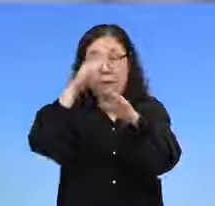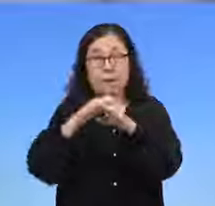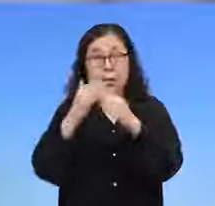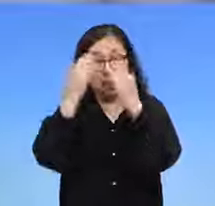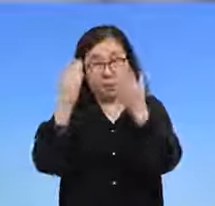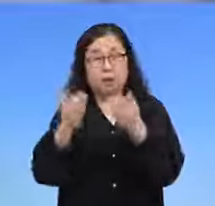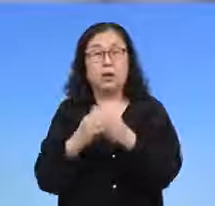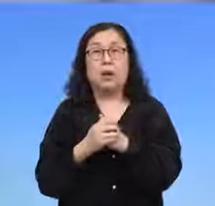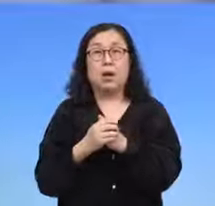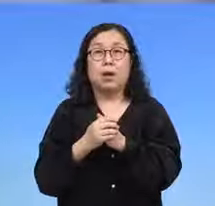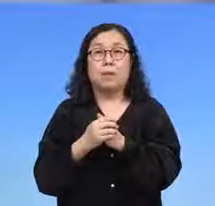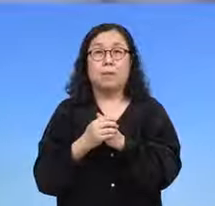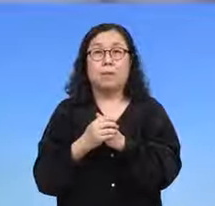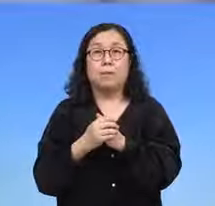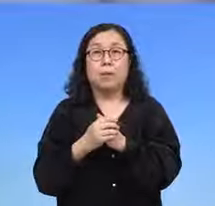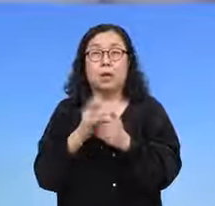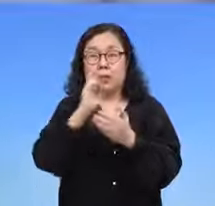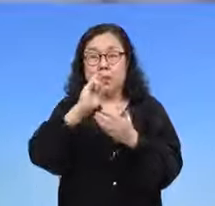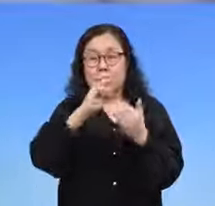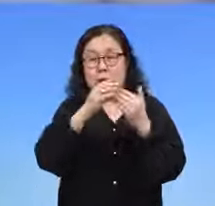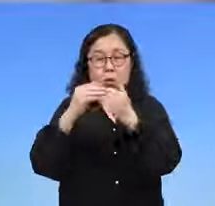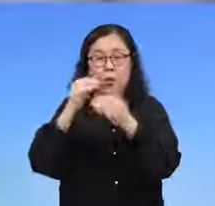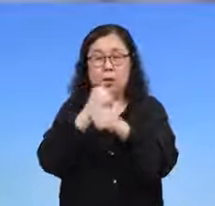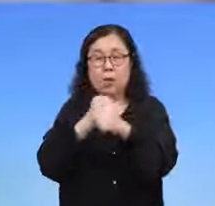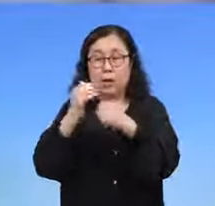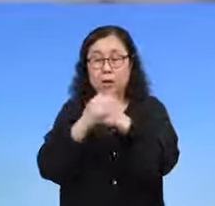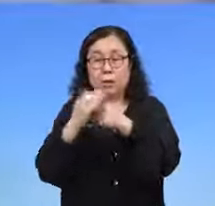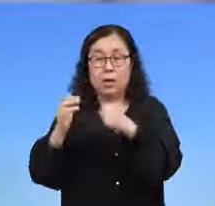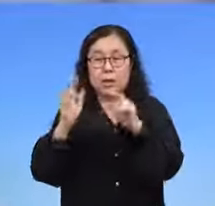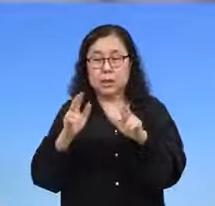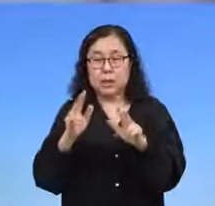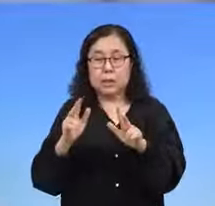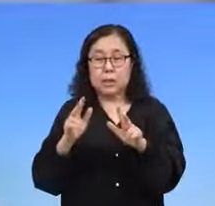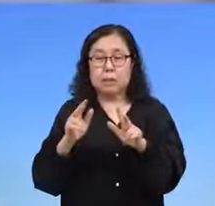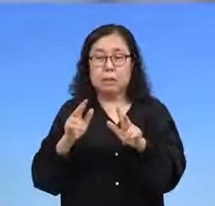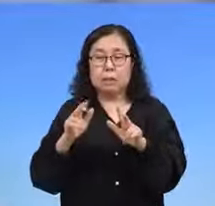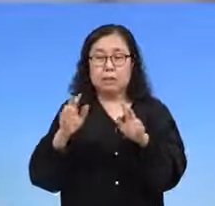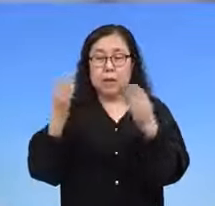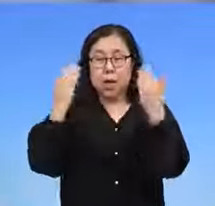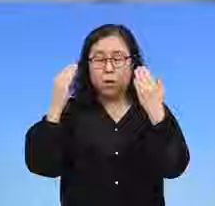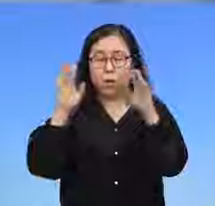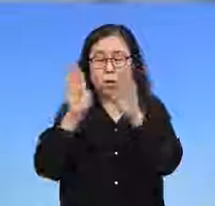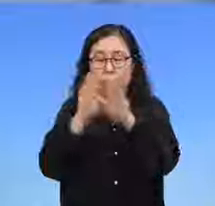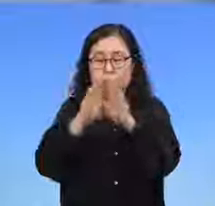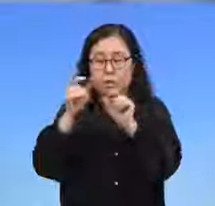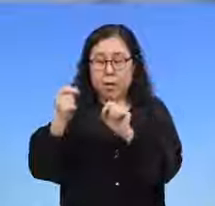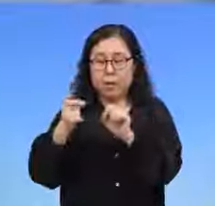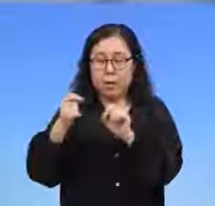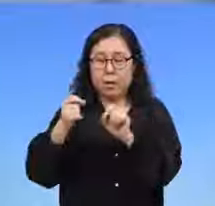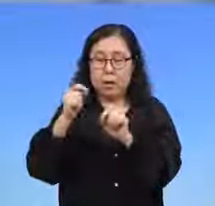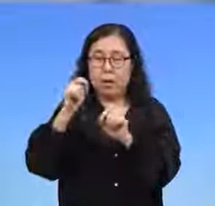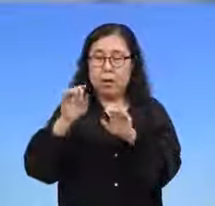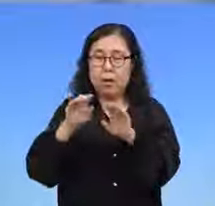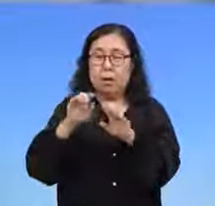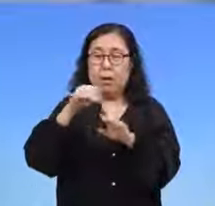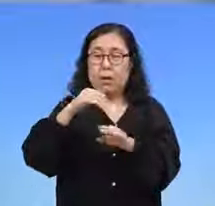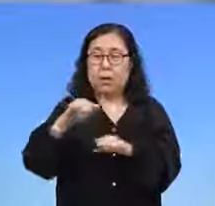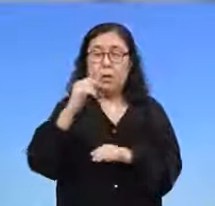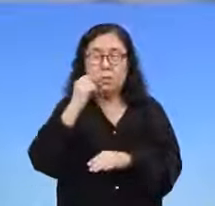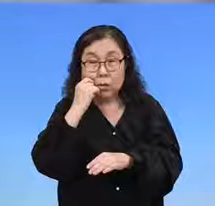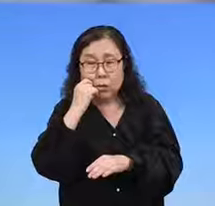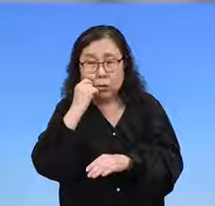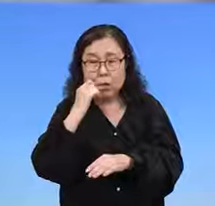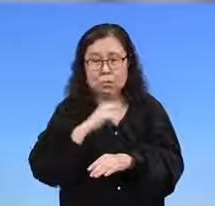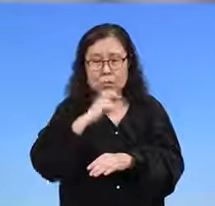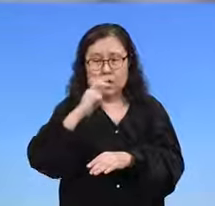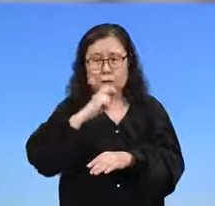교역자가. 이 찬양 인도해야 되니까 지금 교문 앞으로 나가라 그랬는데 그분 입장에서 한 20분